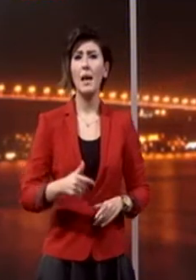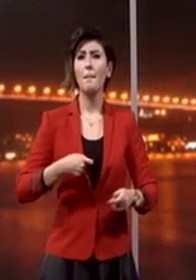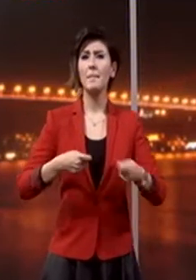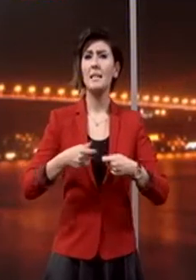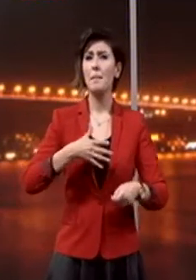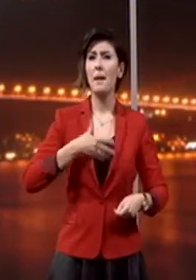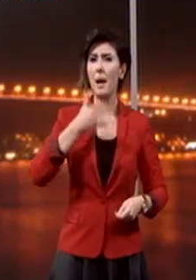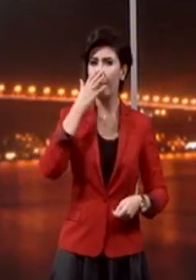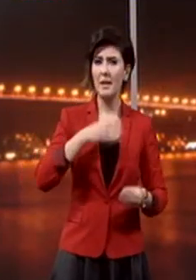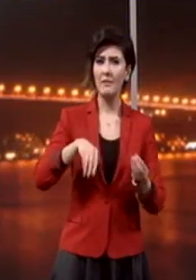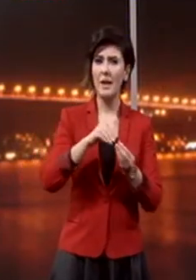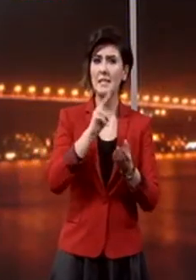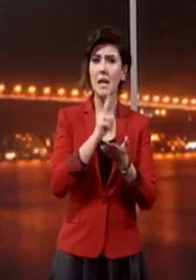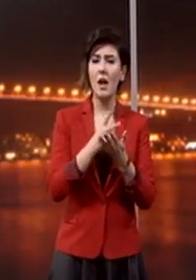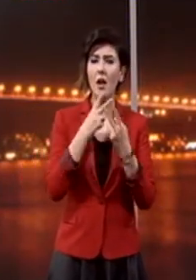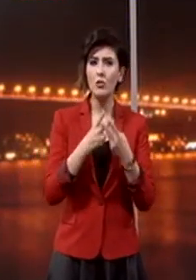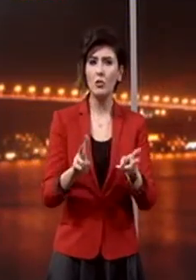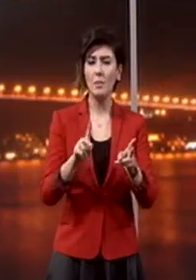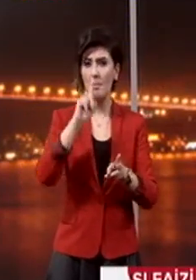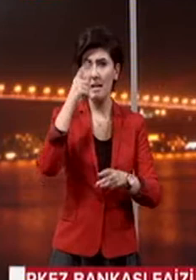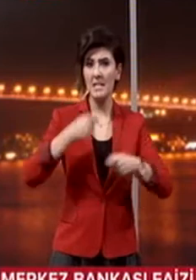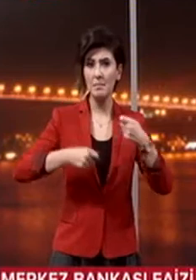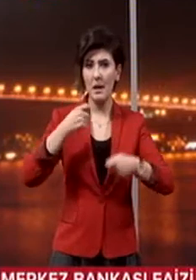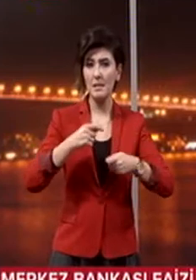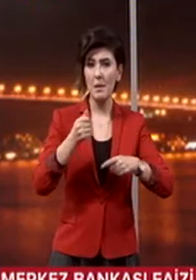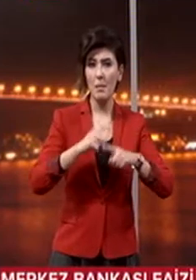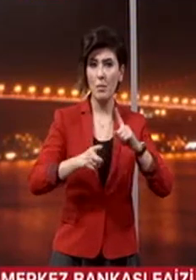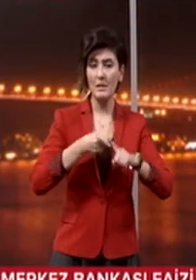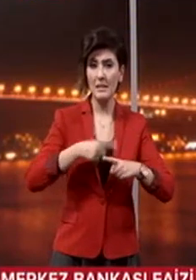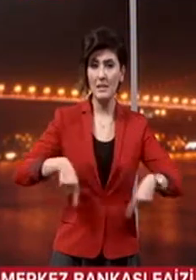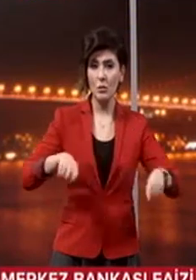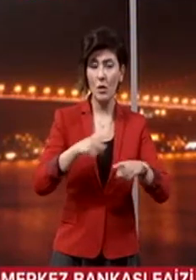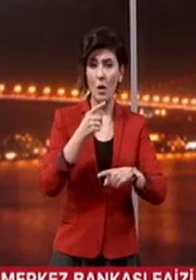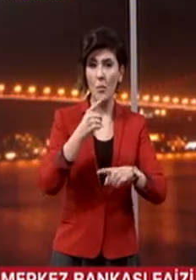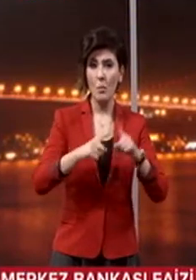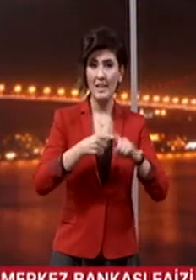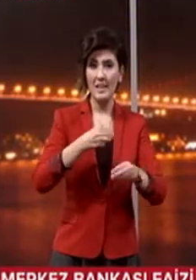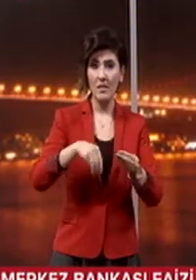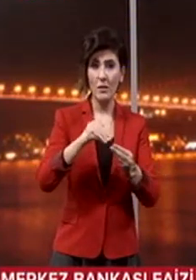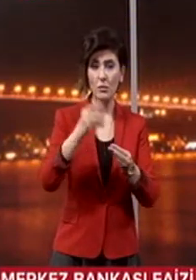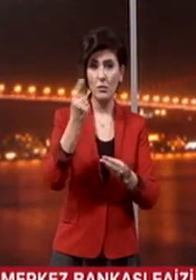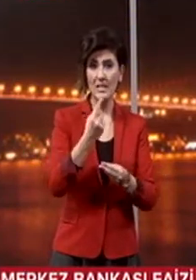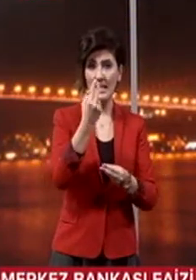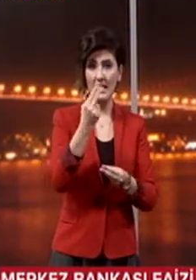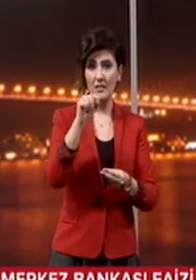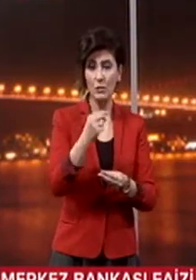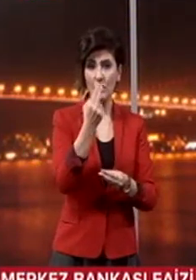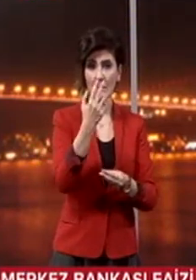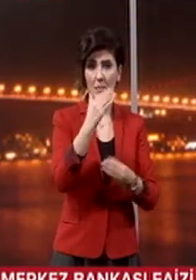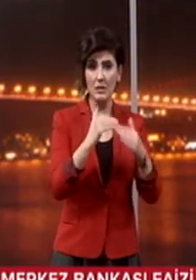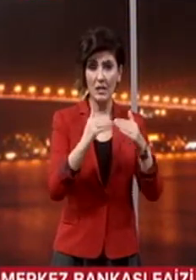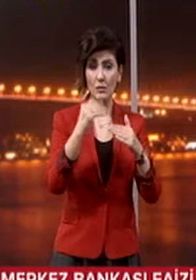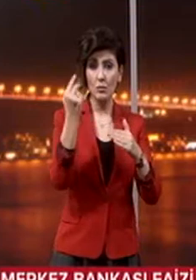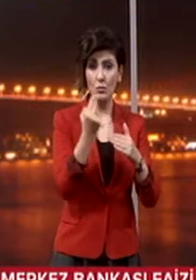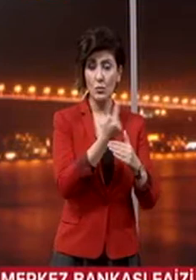Piyasaların merakla beklediği faiz kararı açıklandı. Merkez Bankası Para Politikası Kurulu politika faizini